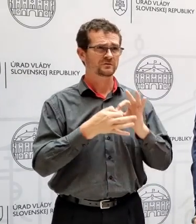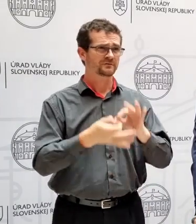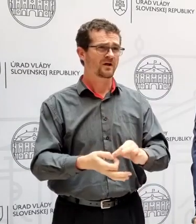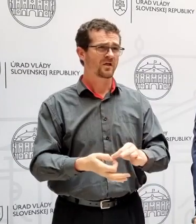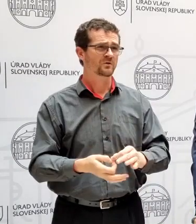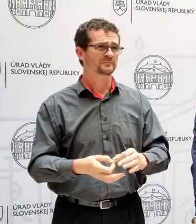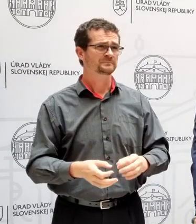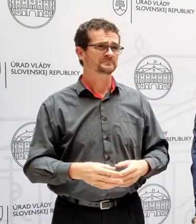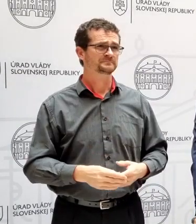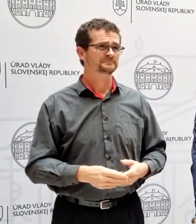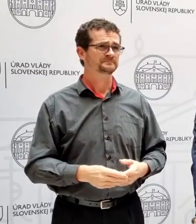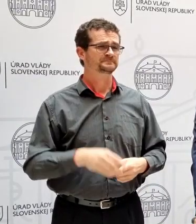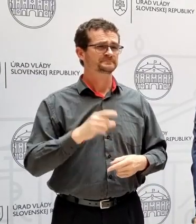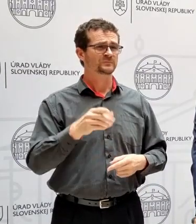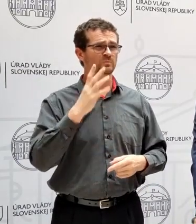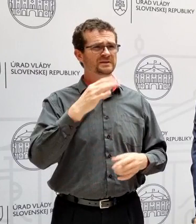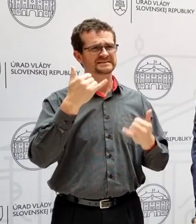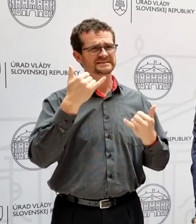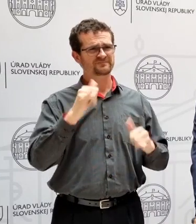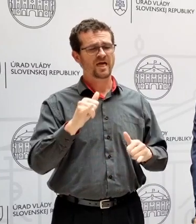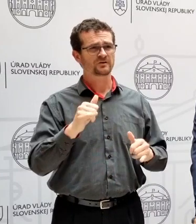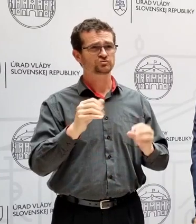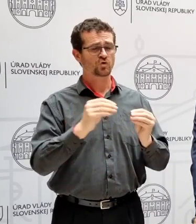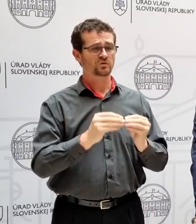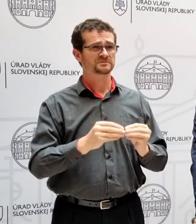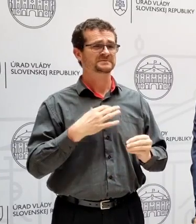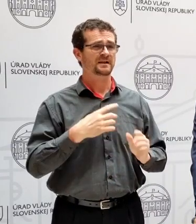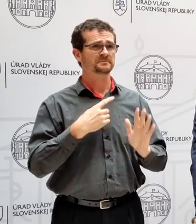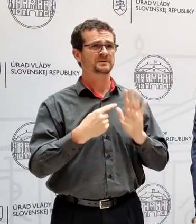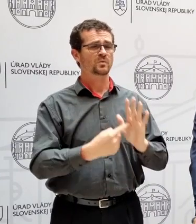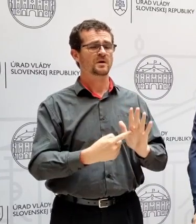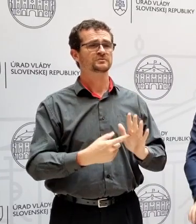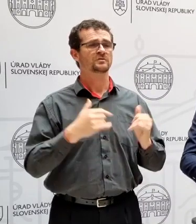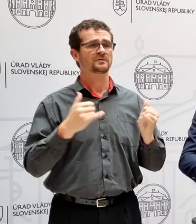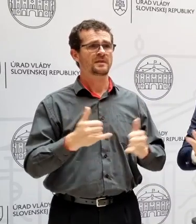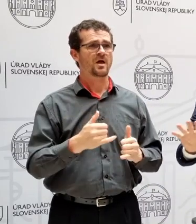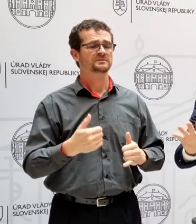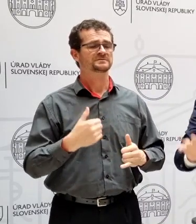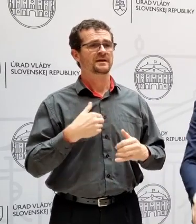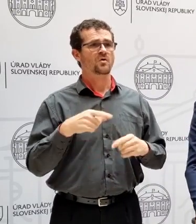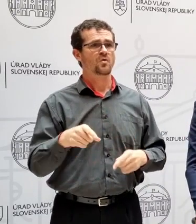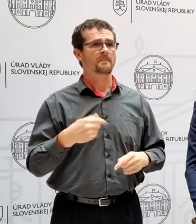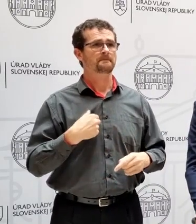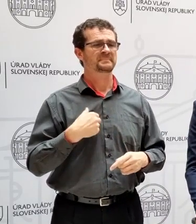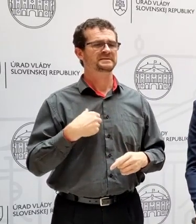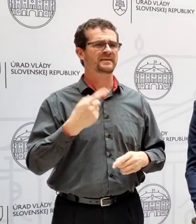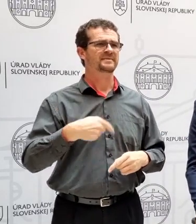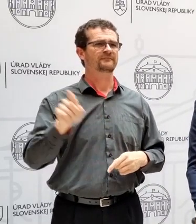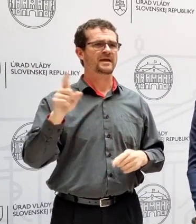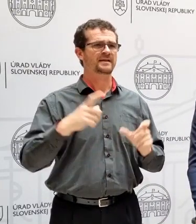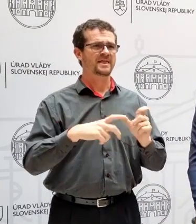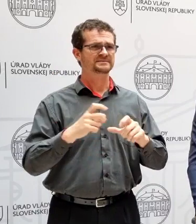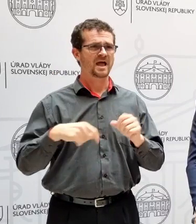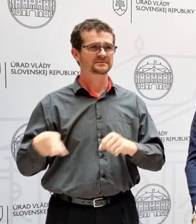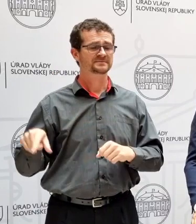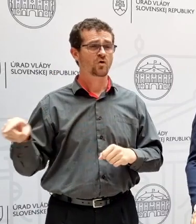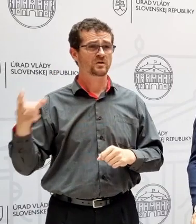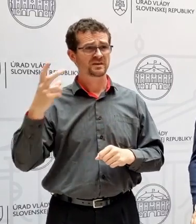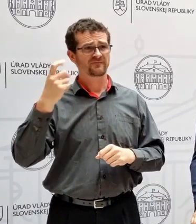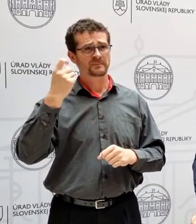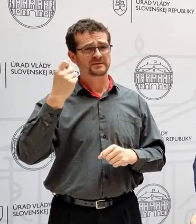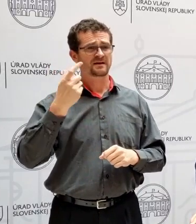že bude to taký zvláštny koncept, ale chceli sme tým ukázať, že naozaj nám nejde o to, aby my sme nevyháňali Sasku. Oni si